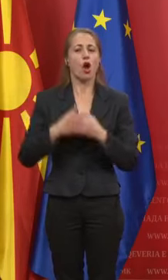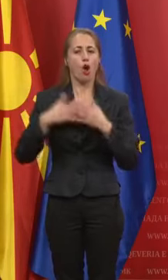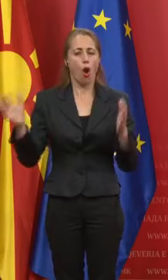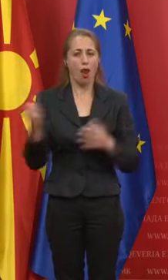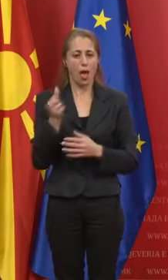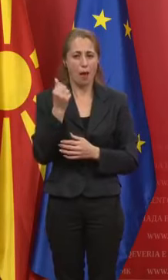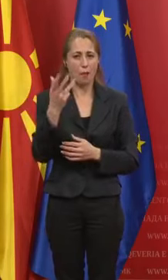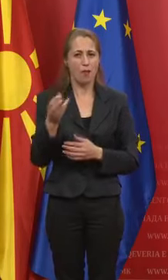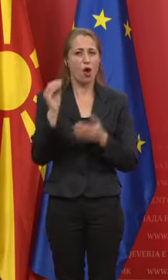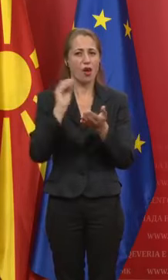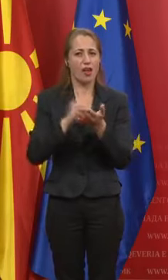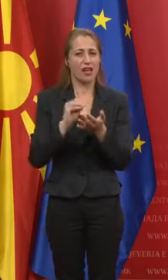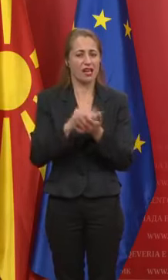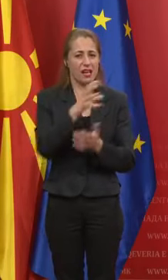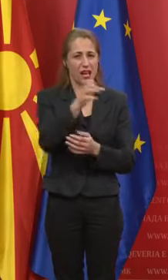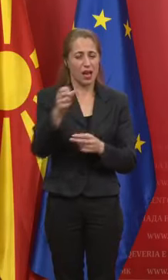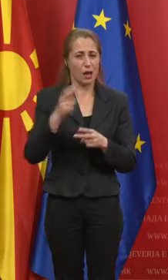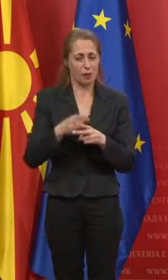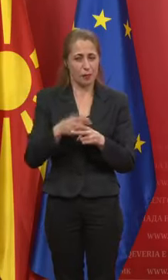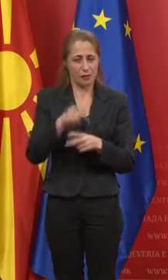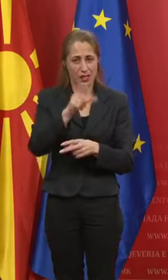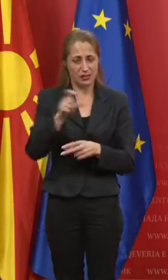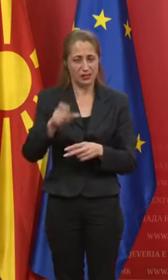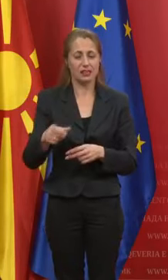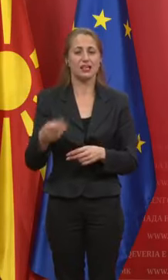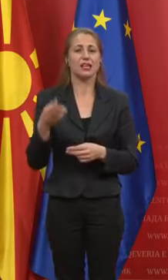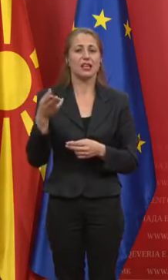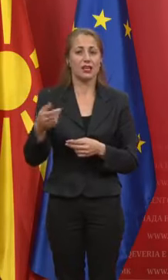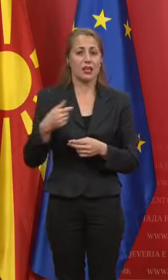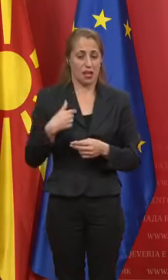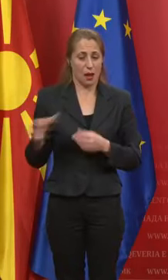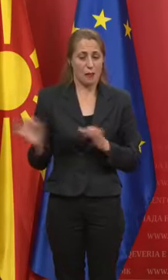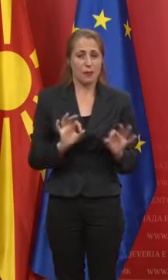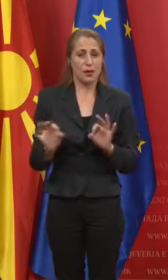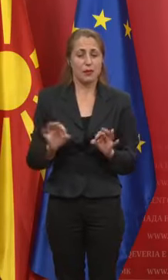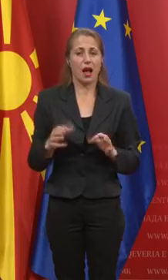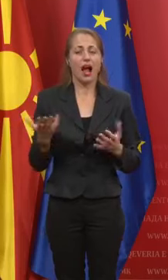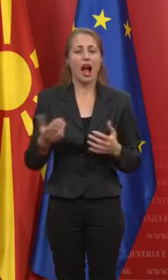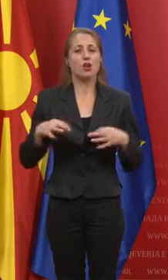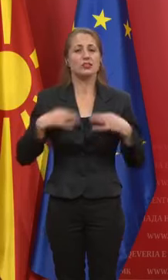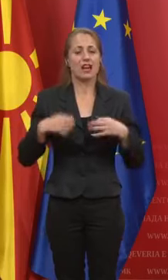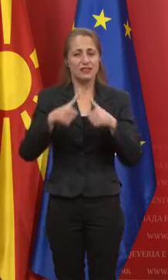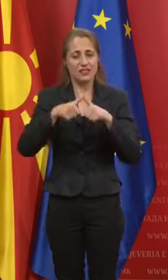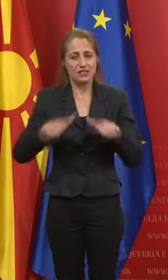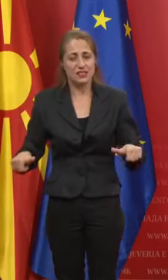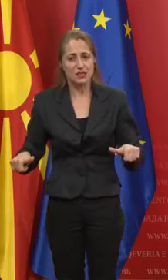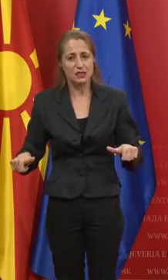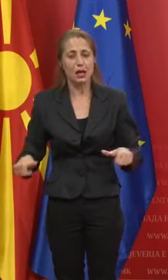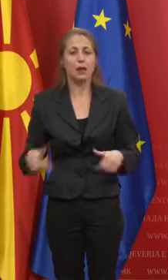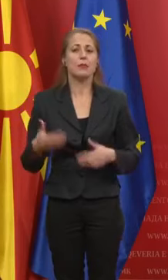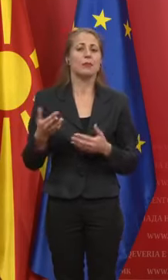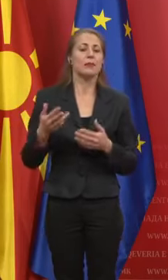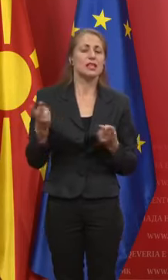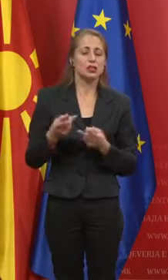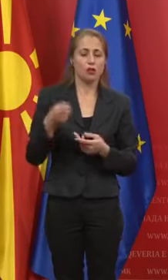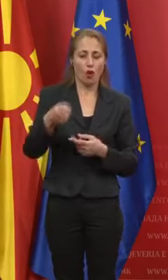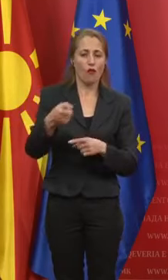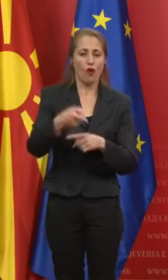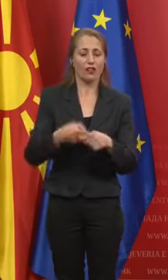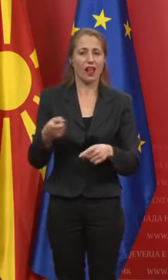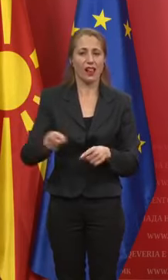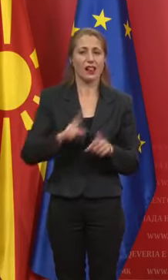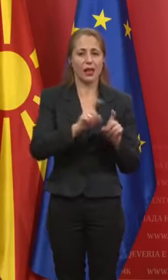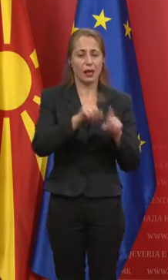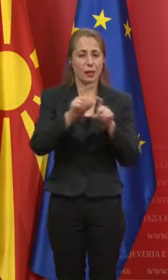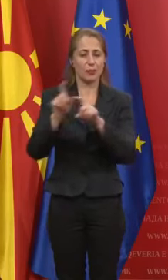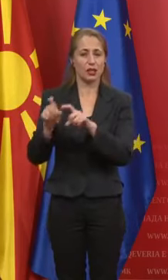на диагностицирани случаи. И во таа смисла се нашите припреми, како на здравствениот систем, така и на овој дел во